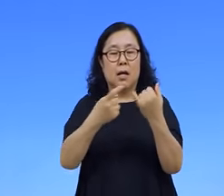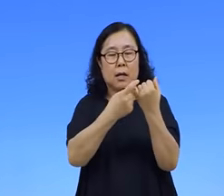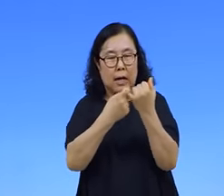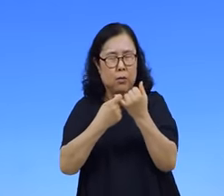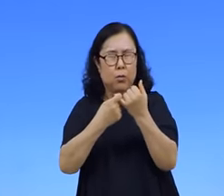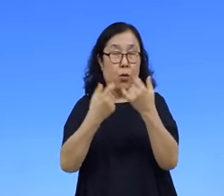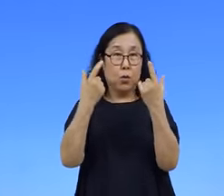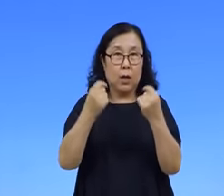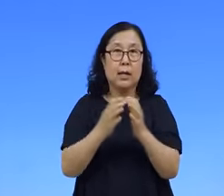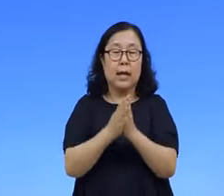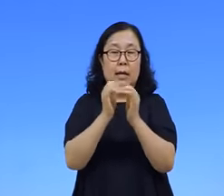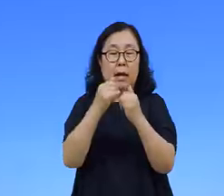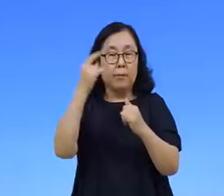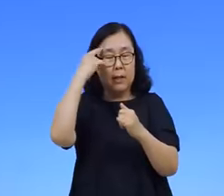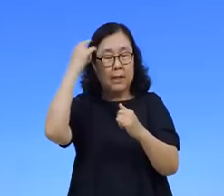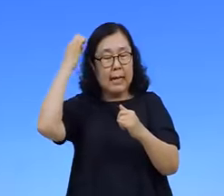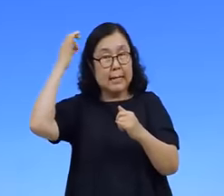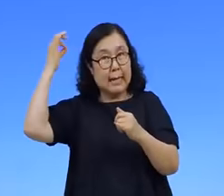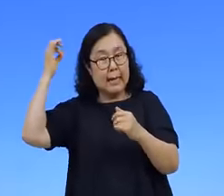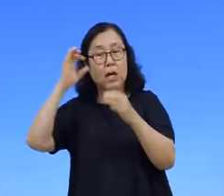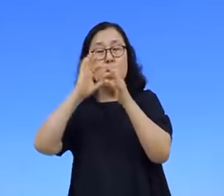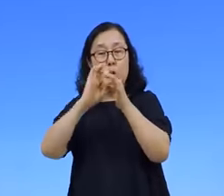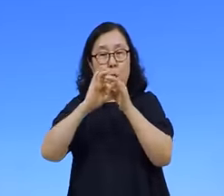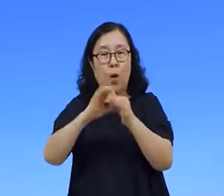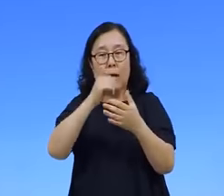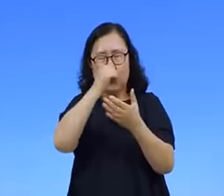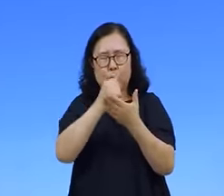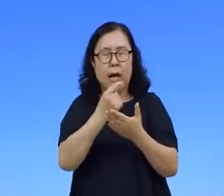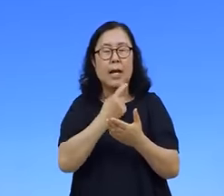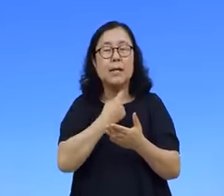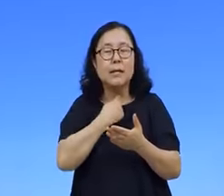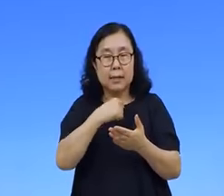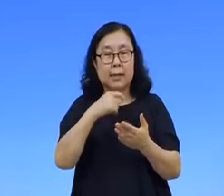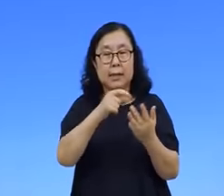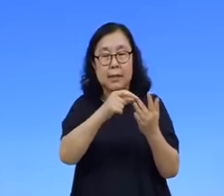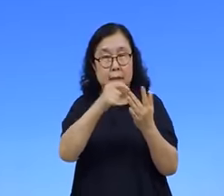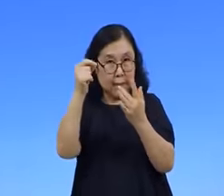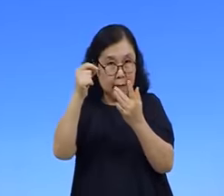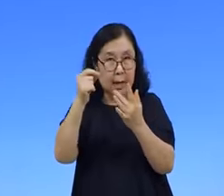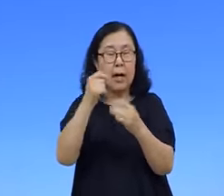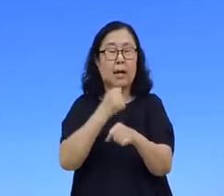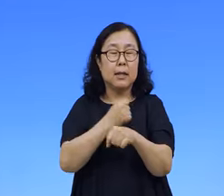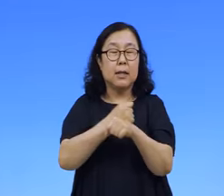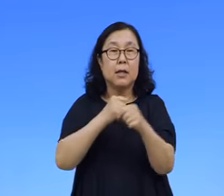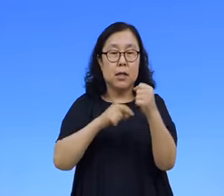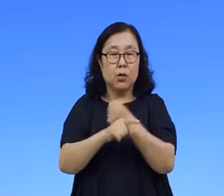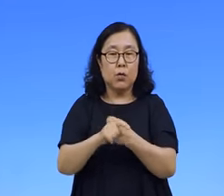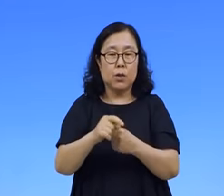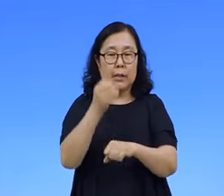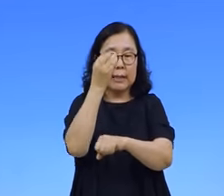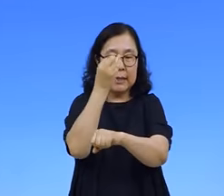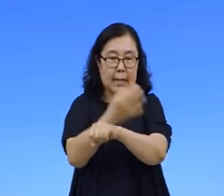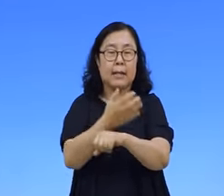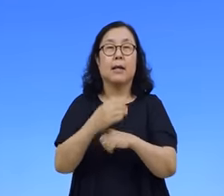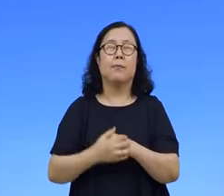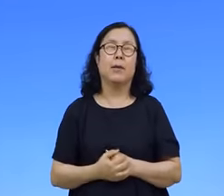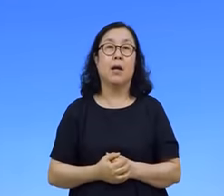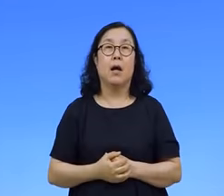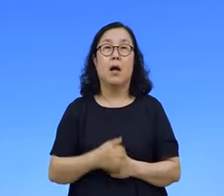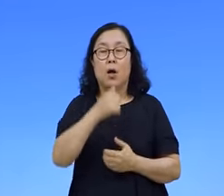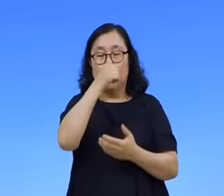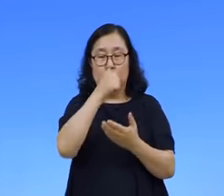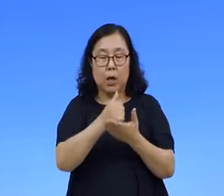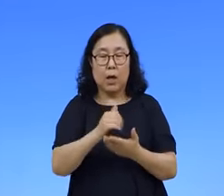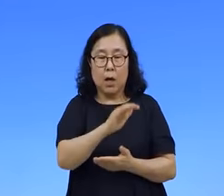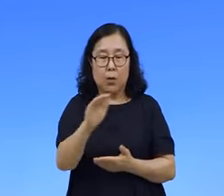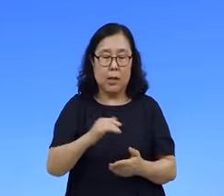마찬가지다. 사실 사람들이 상상을 통한 범죄를 택하는 이유는 간단하다. 이게 지금 뭘 의미하는지 아시겠죠?